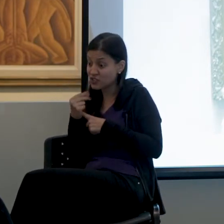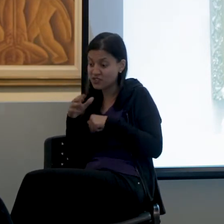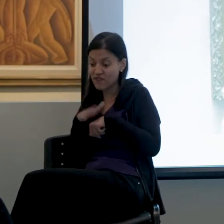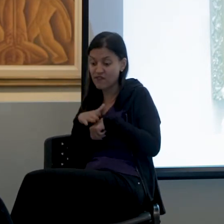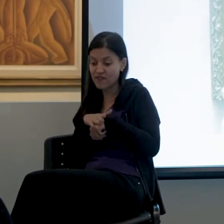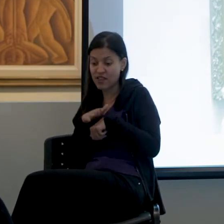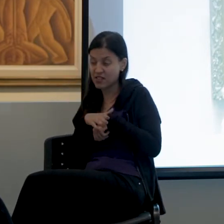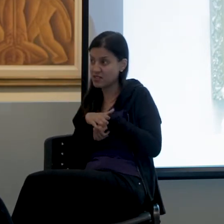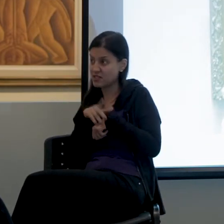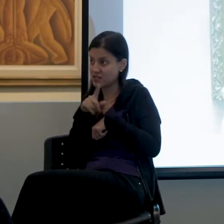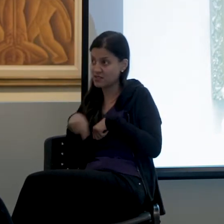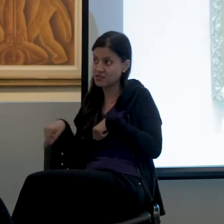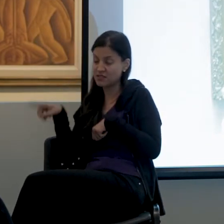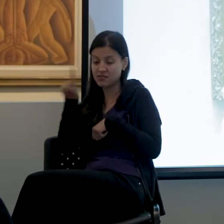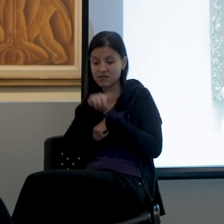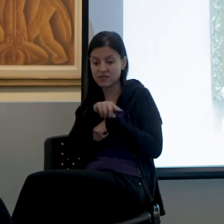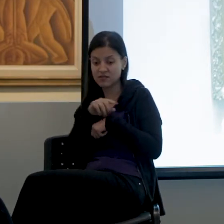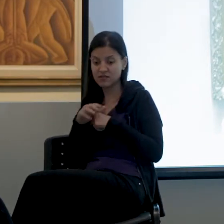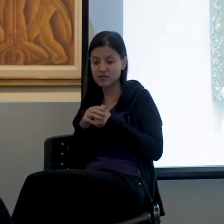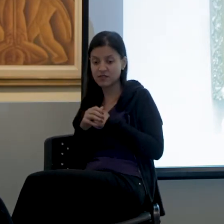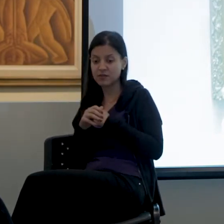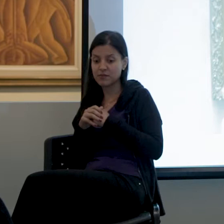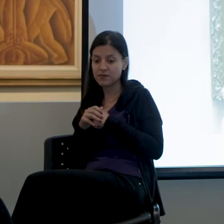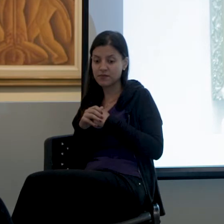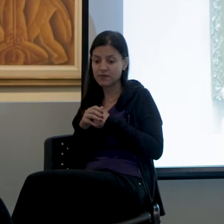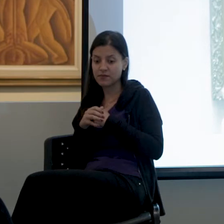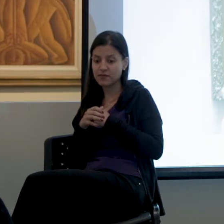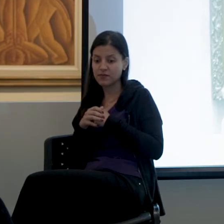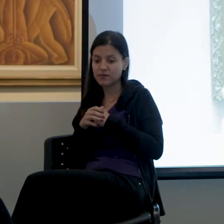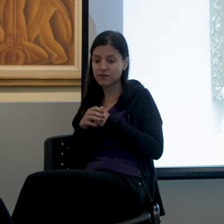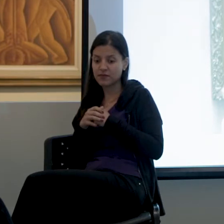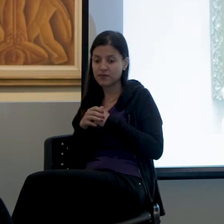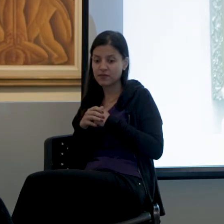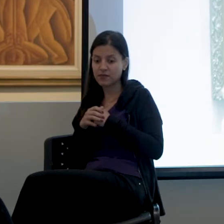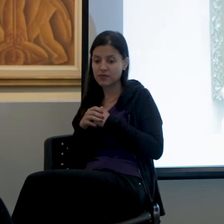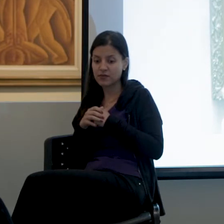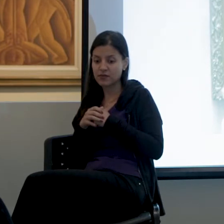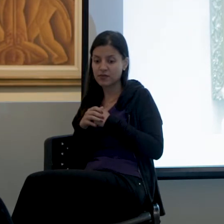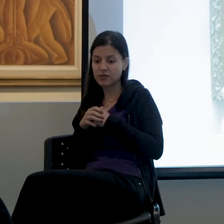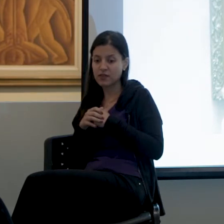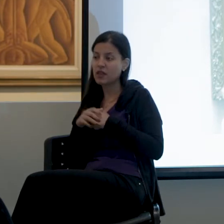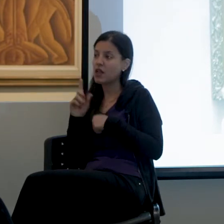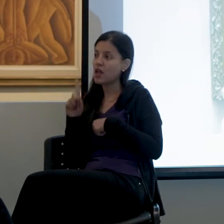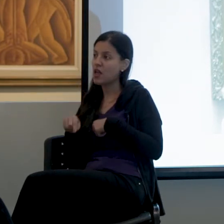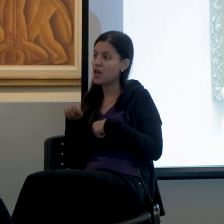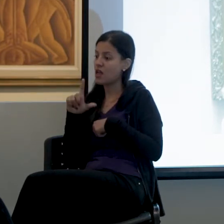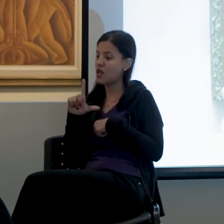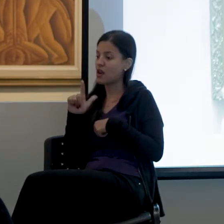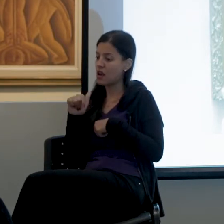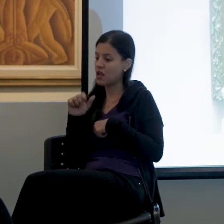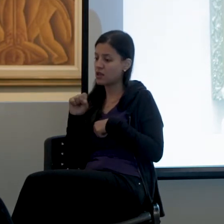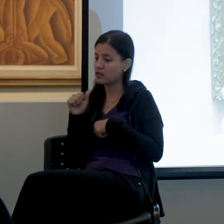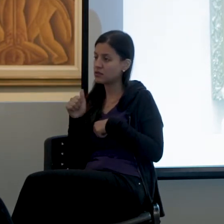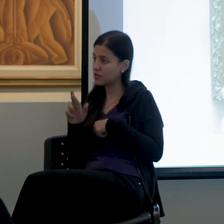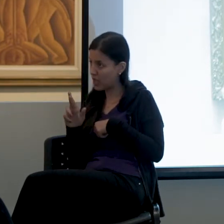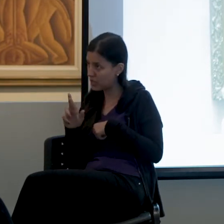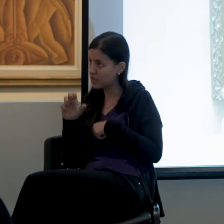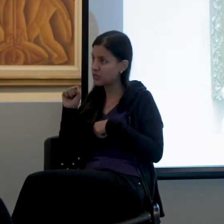olha, as exceções aí pode ser próprio Lazar Segal, que já era de uma família mais ou menos bem,